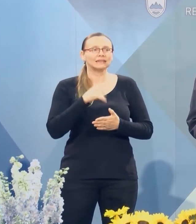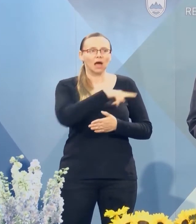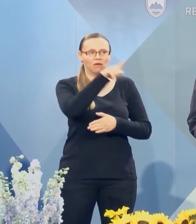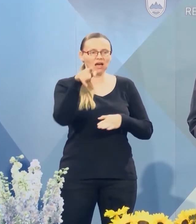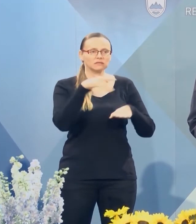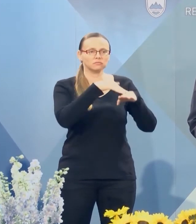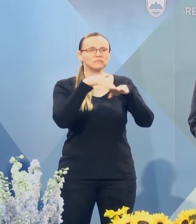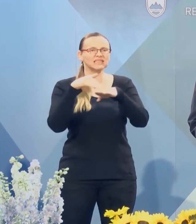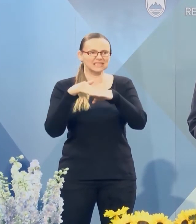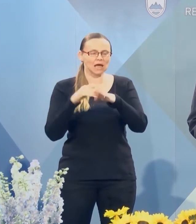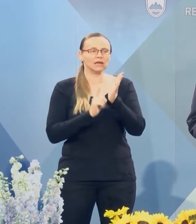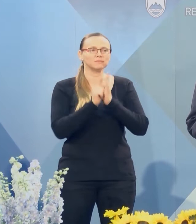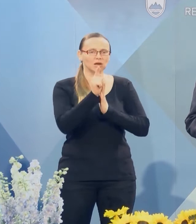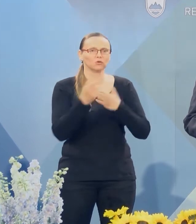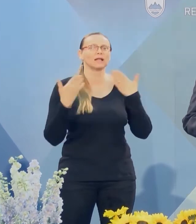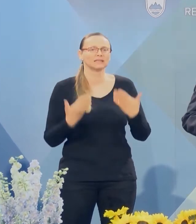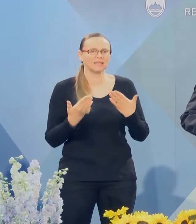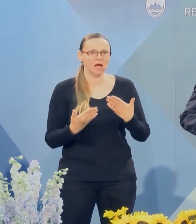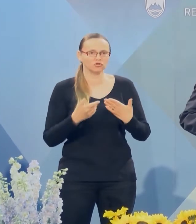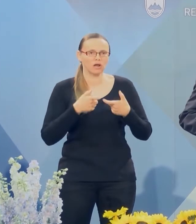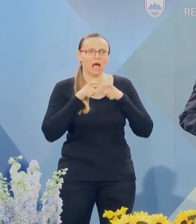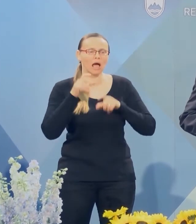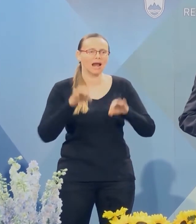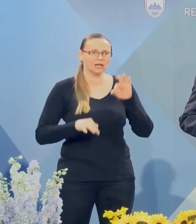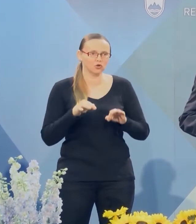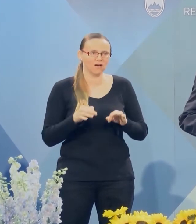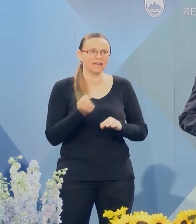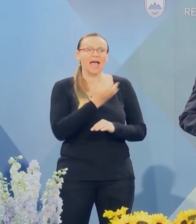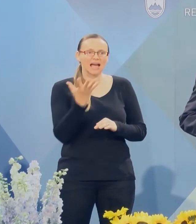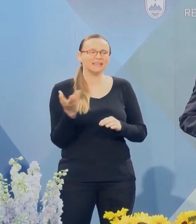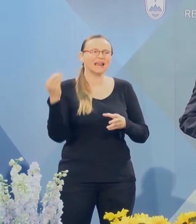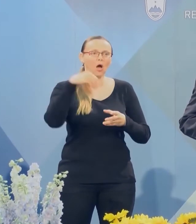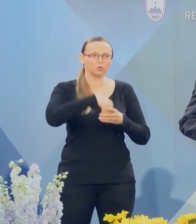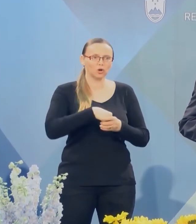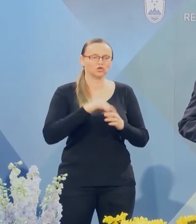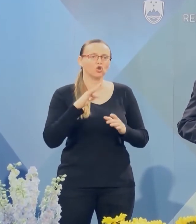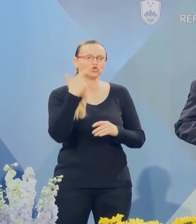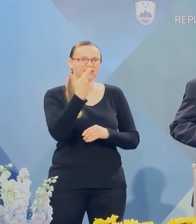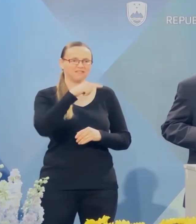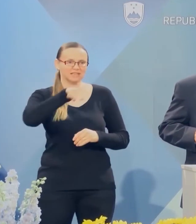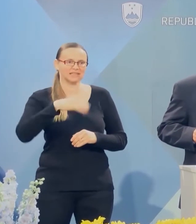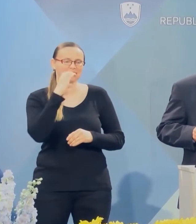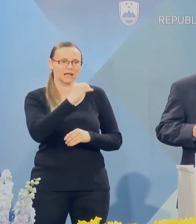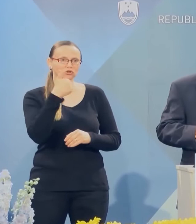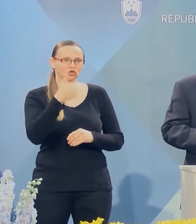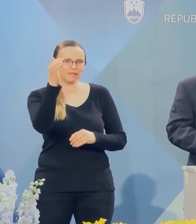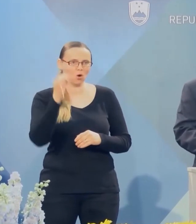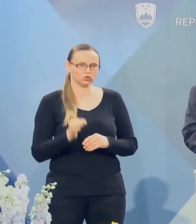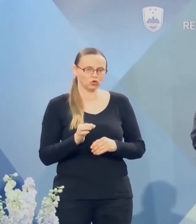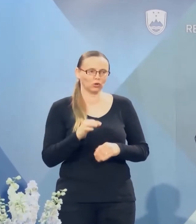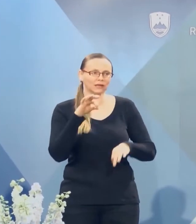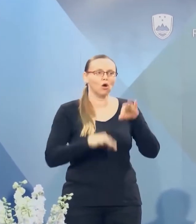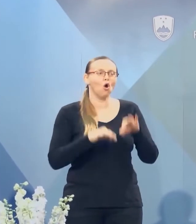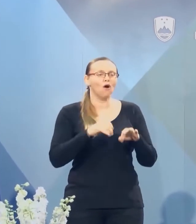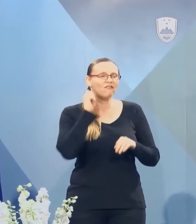z rezultati današnjega glasovanja, katerega se je udeležilo 24,01 odstotka volivk